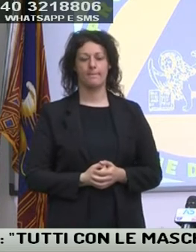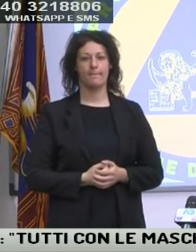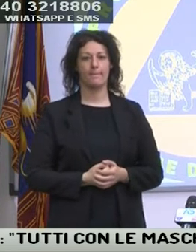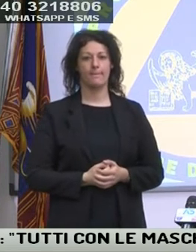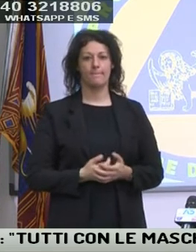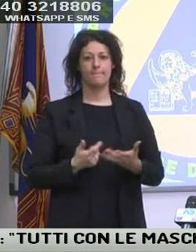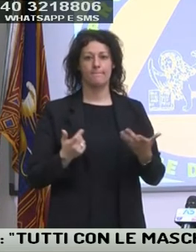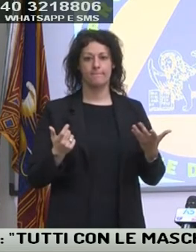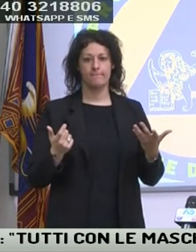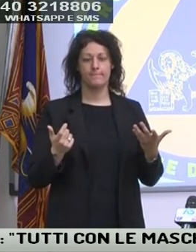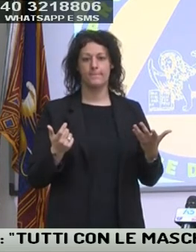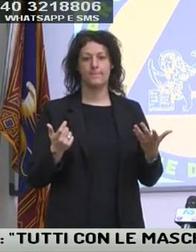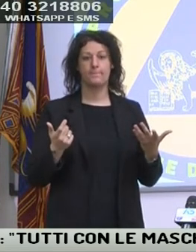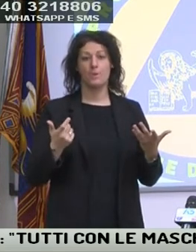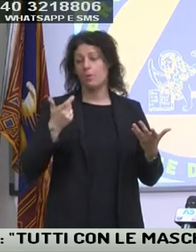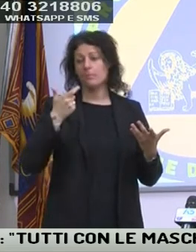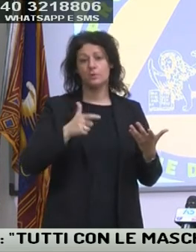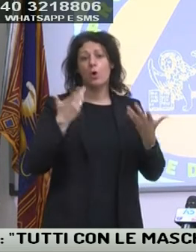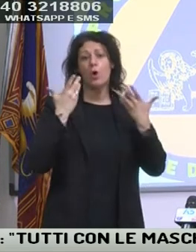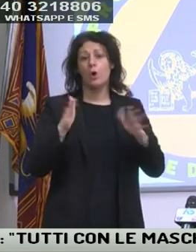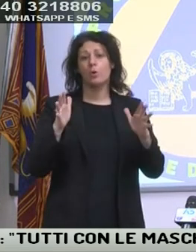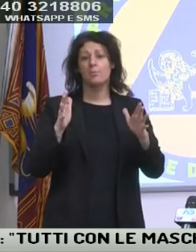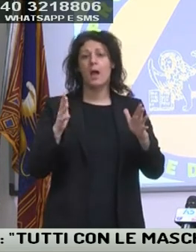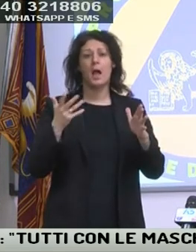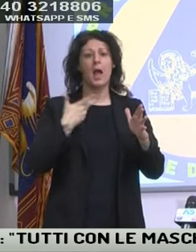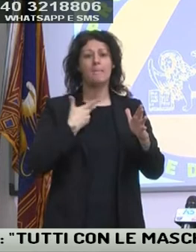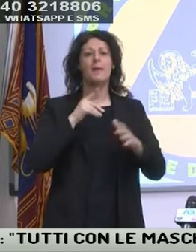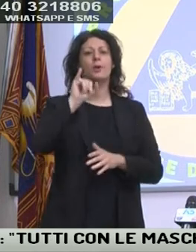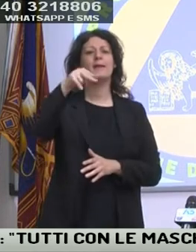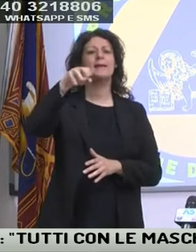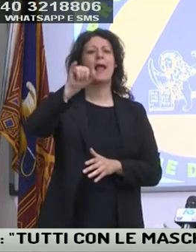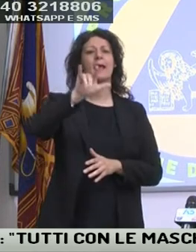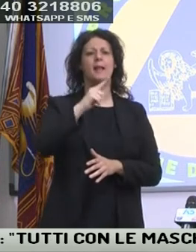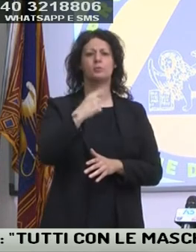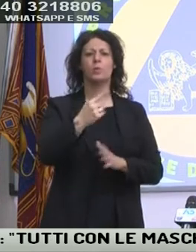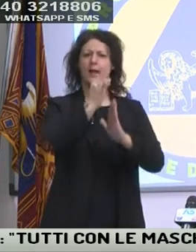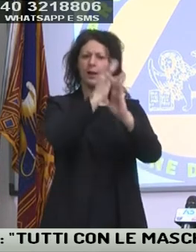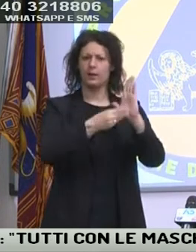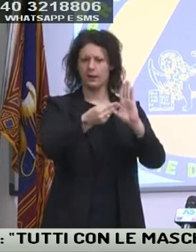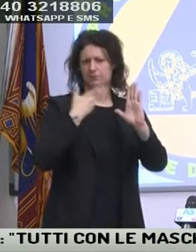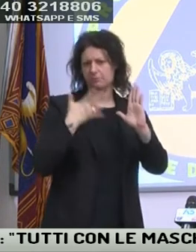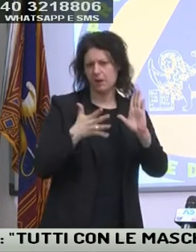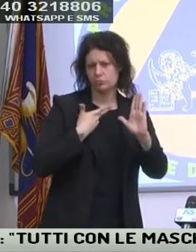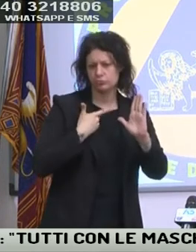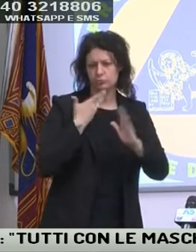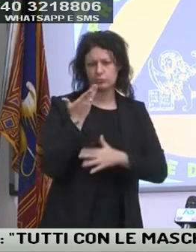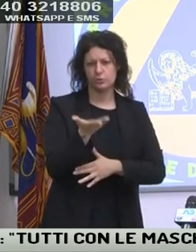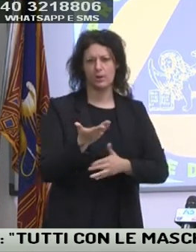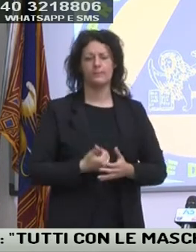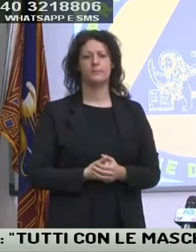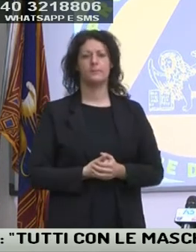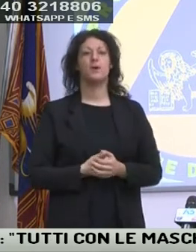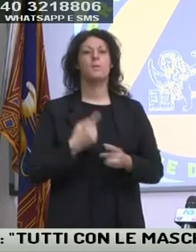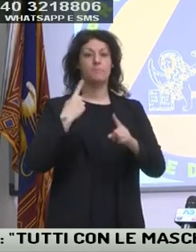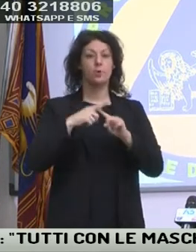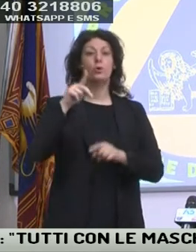non c'è nulla da inventare, no? Ci sono le linee guida dell'INAIL, se non ci fossero ci sono le linee guida che la nostra